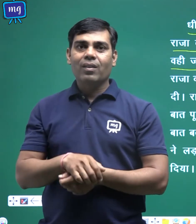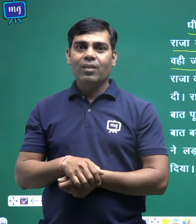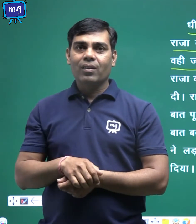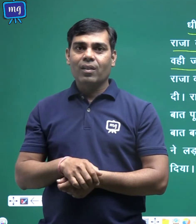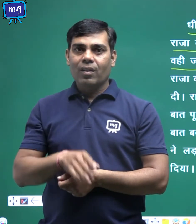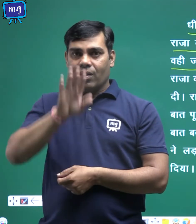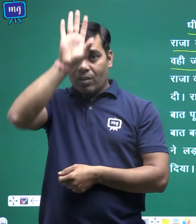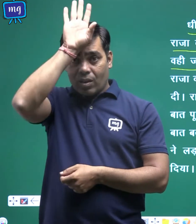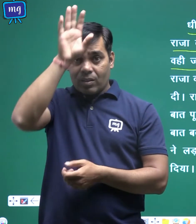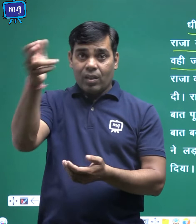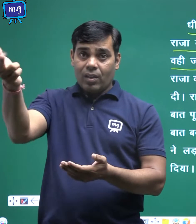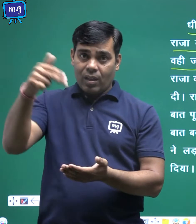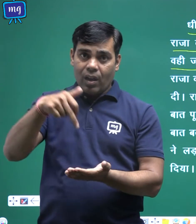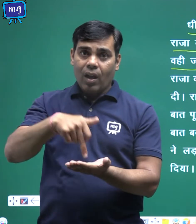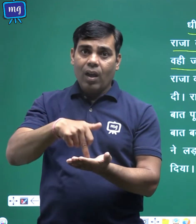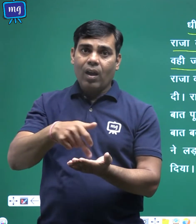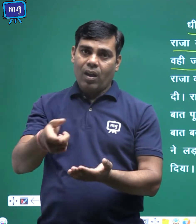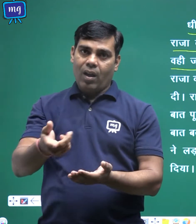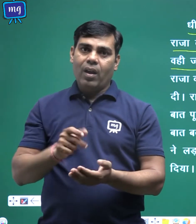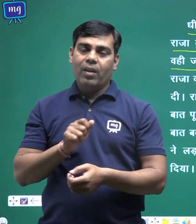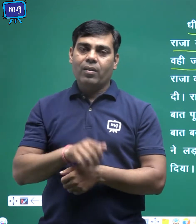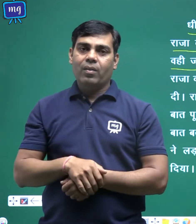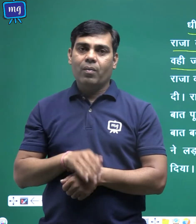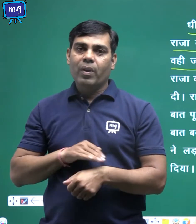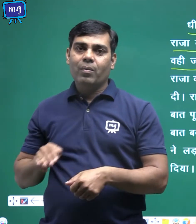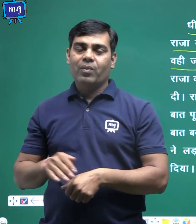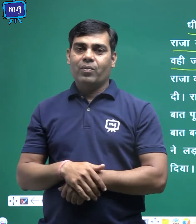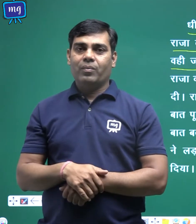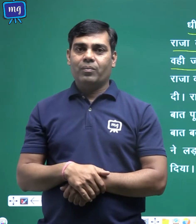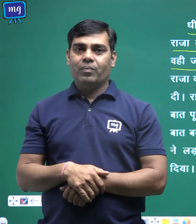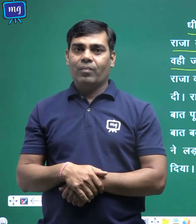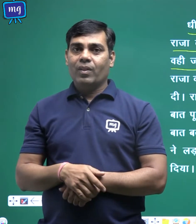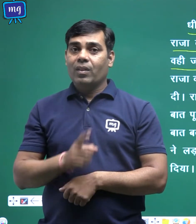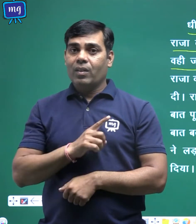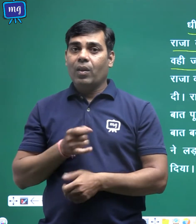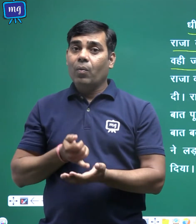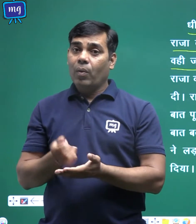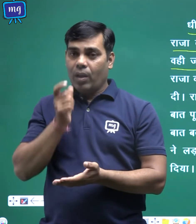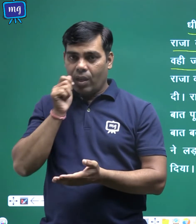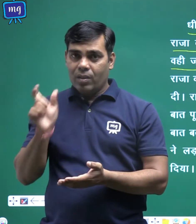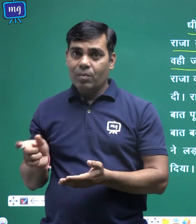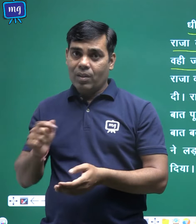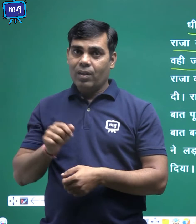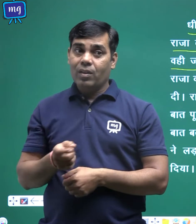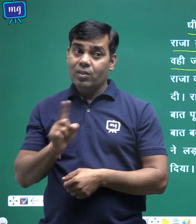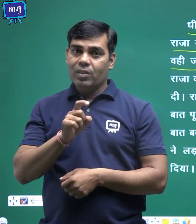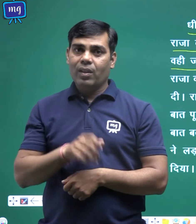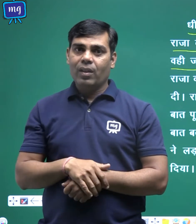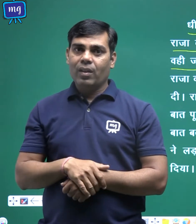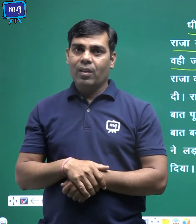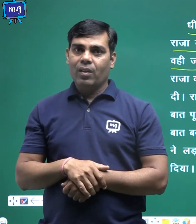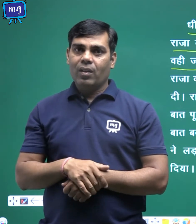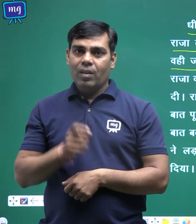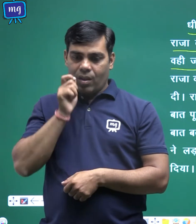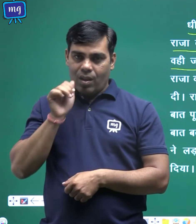राजा के यहाँ आया। प्यारे बच्चों, ये वही जमींदार है जिसने